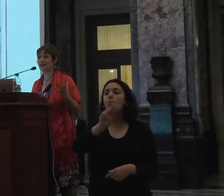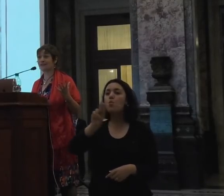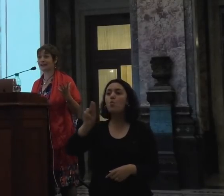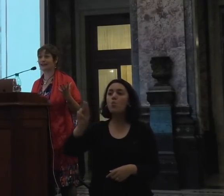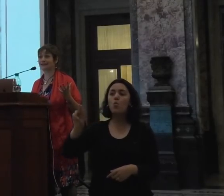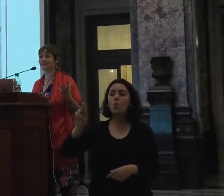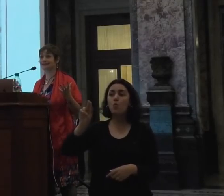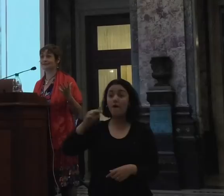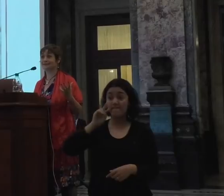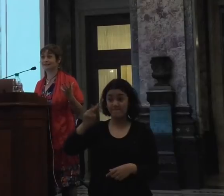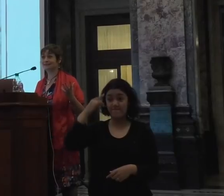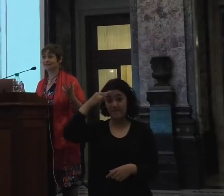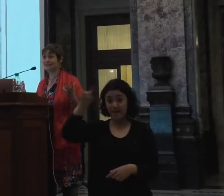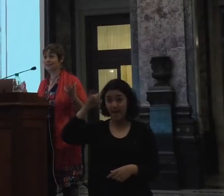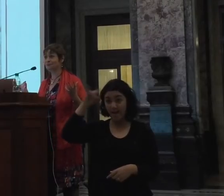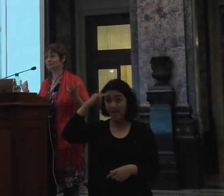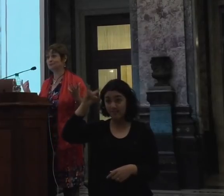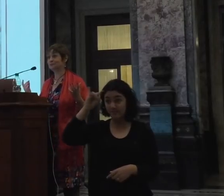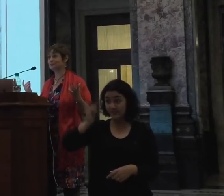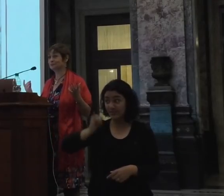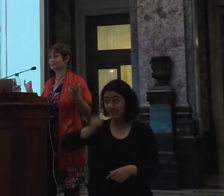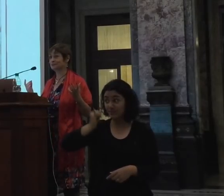¿Todos ven la vaca? ¿Sí?